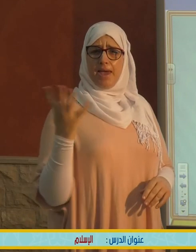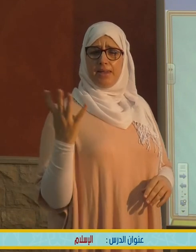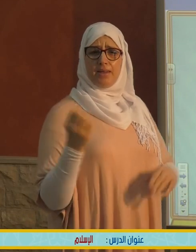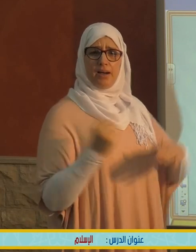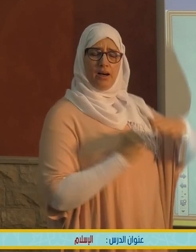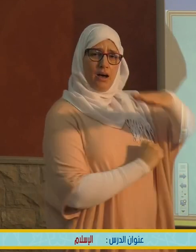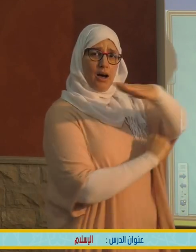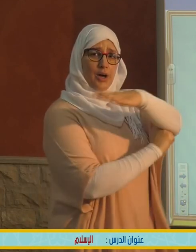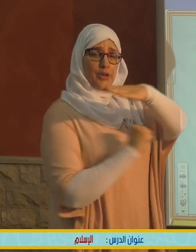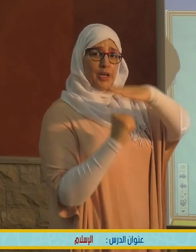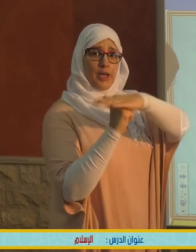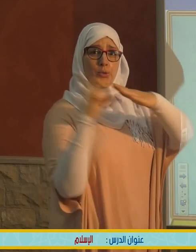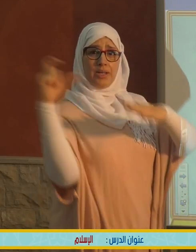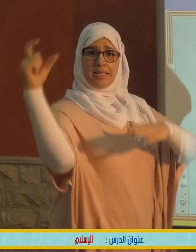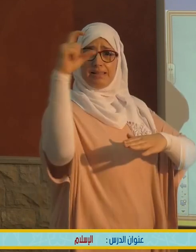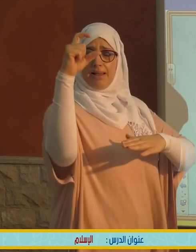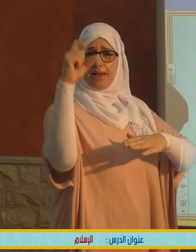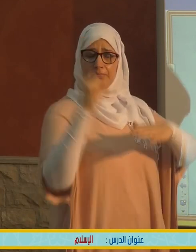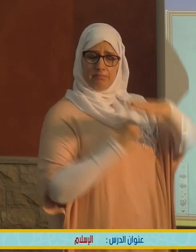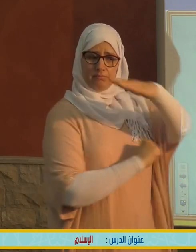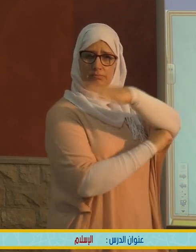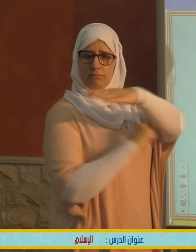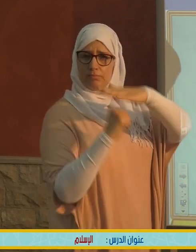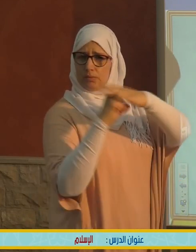ما هي أركان الإسلام؟